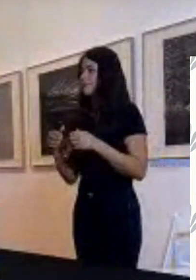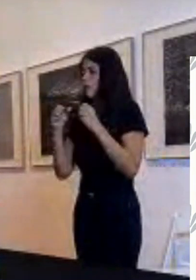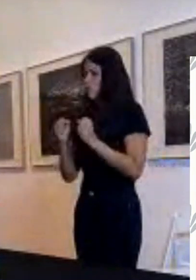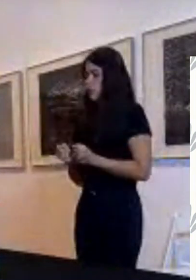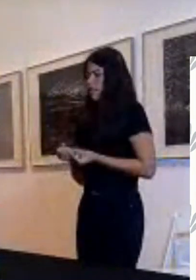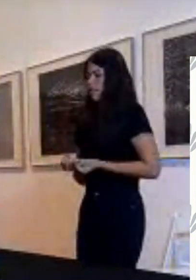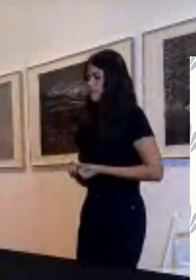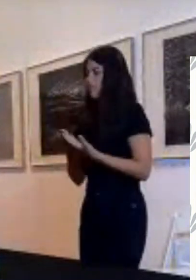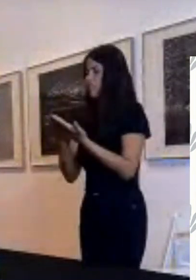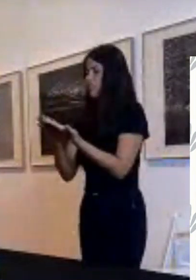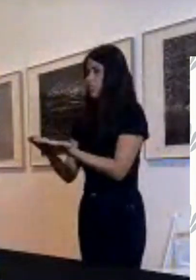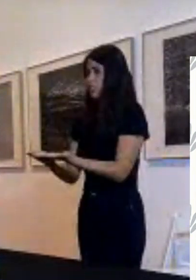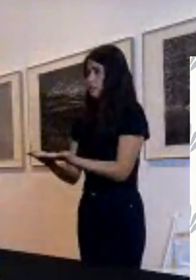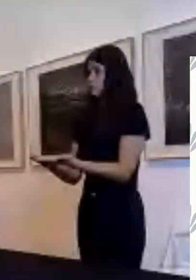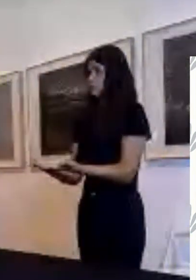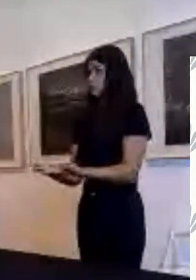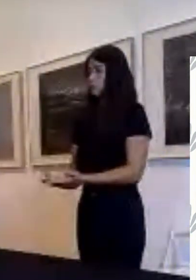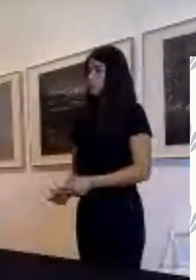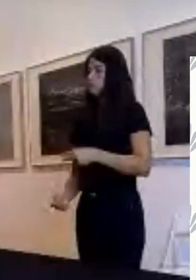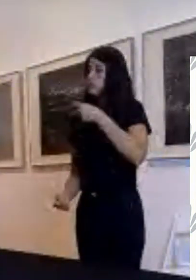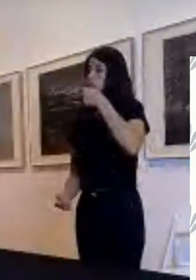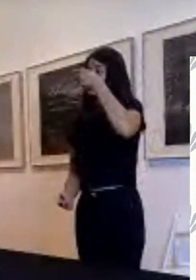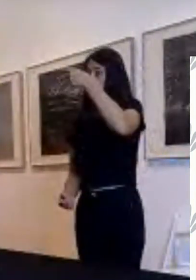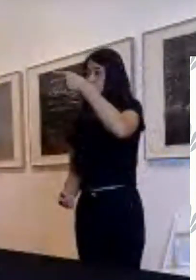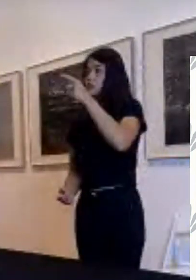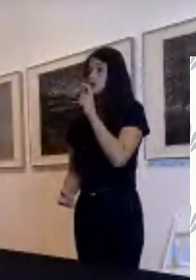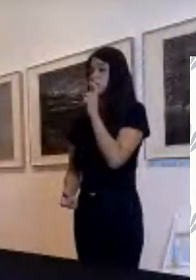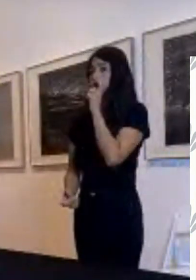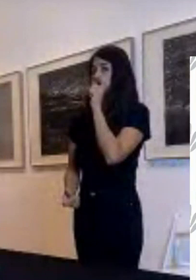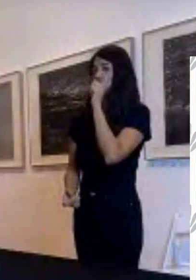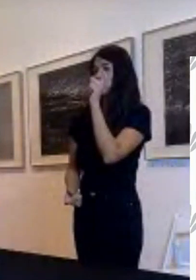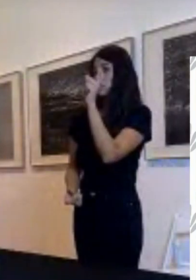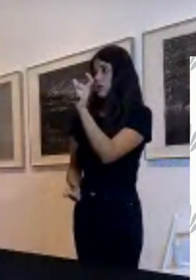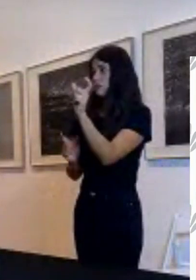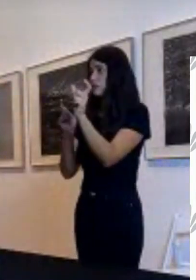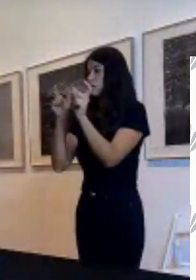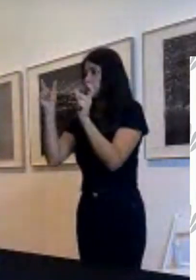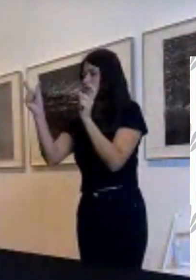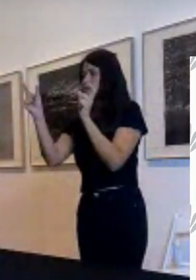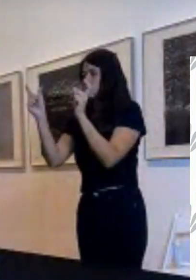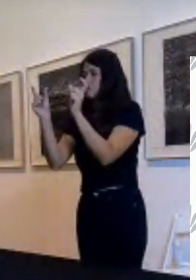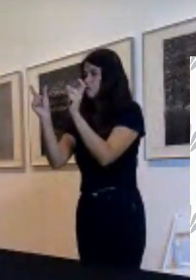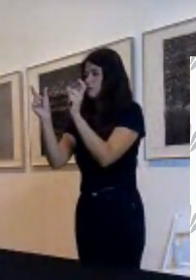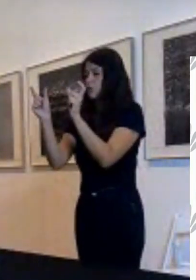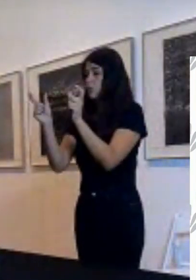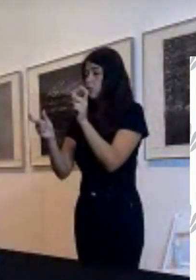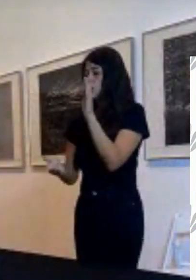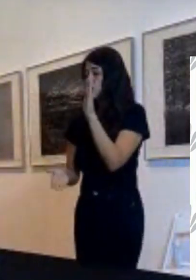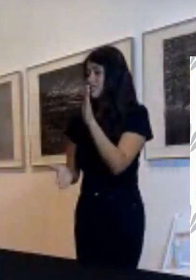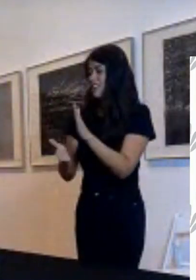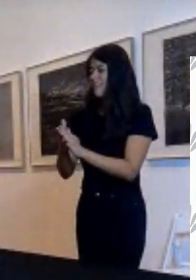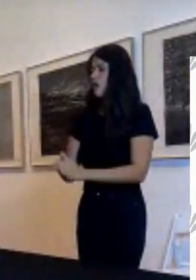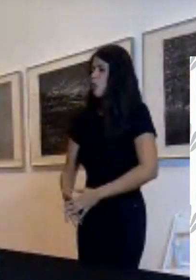entregar dos palabras que pudieran llevar y que cuando se iban te